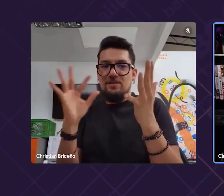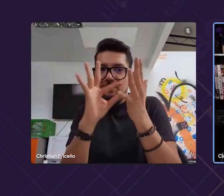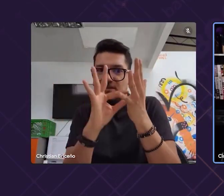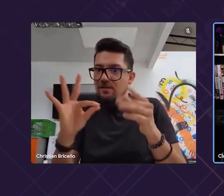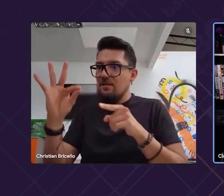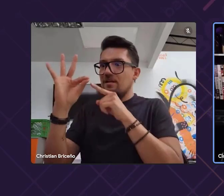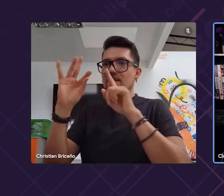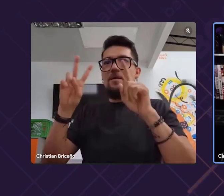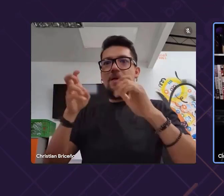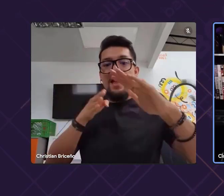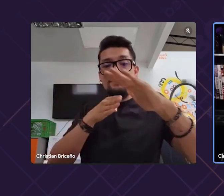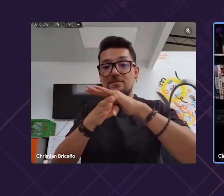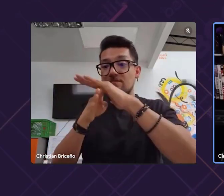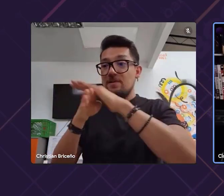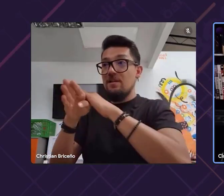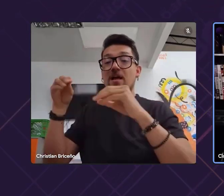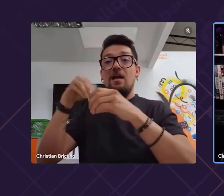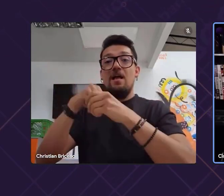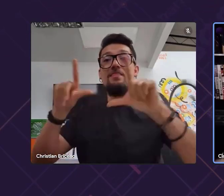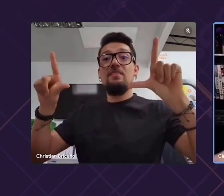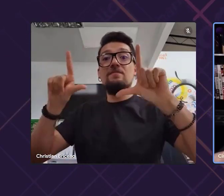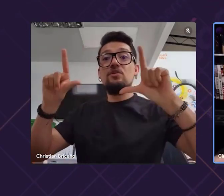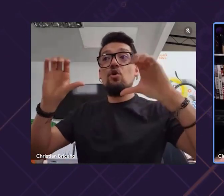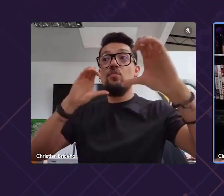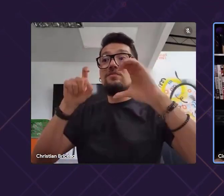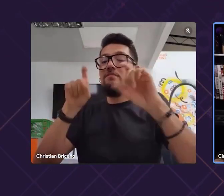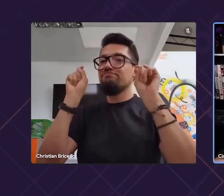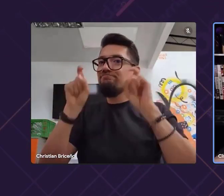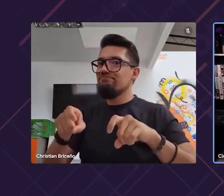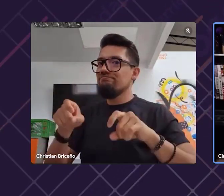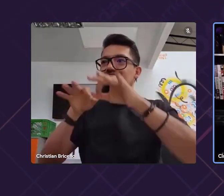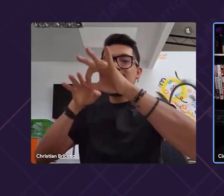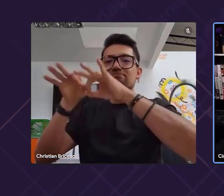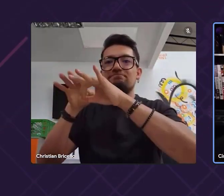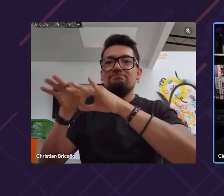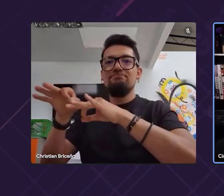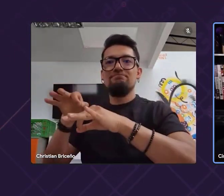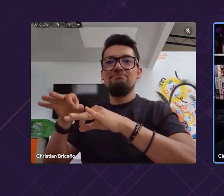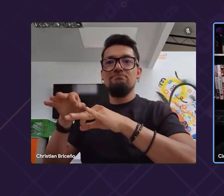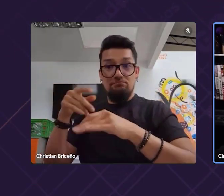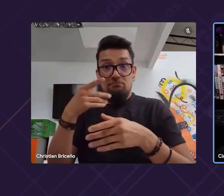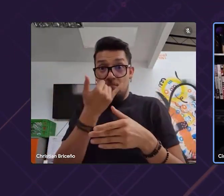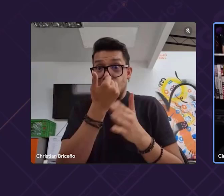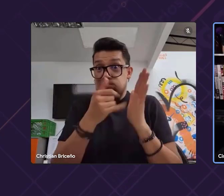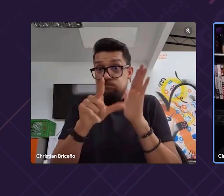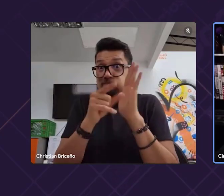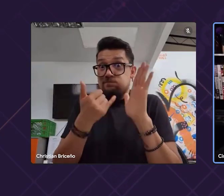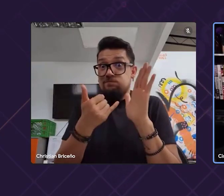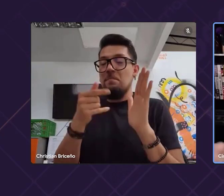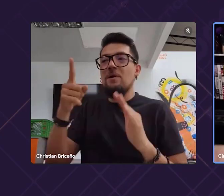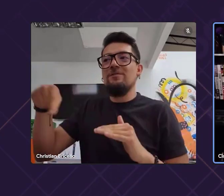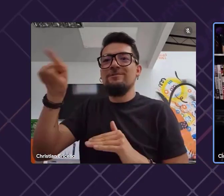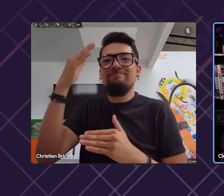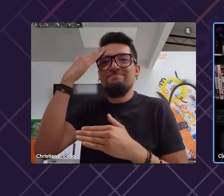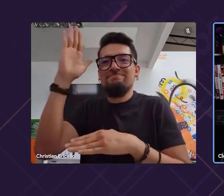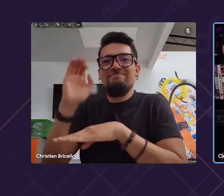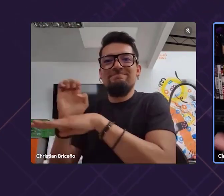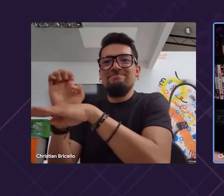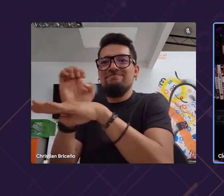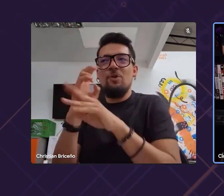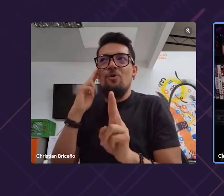que solamente va a ser utilizada en todos los medios. En ese momento solamente nos tenían nada más para la